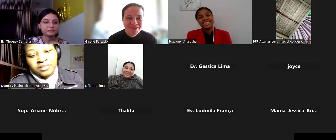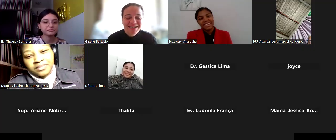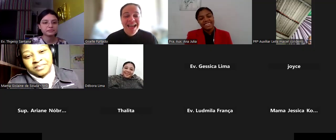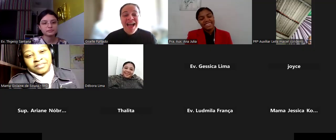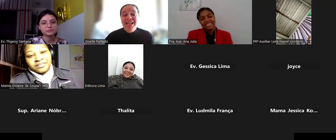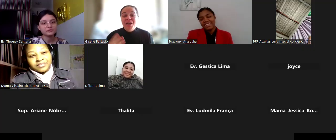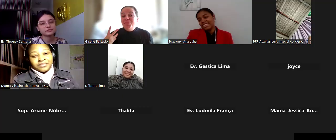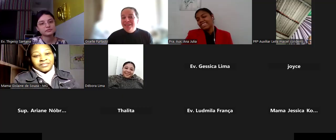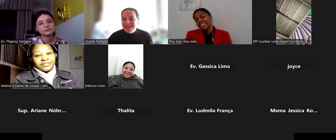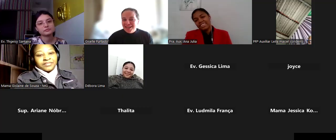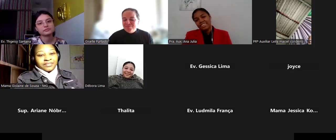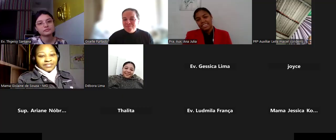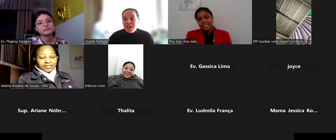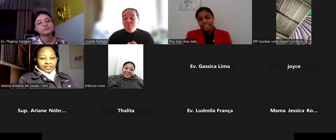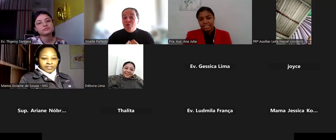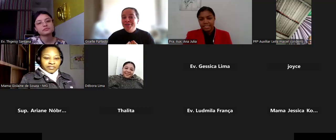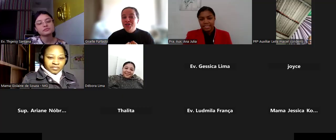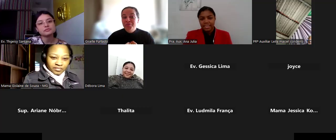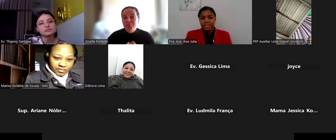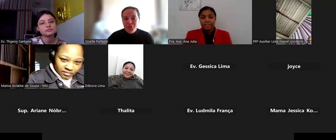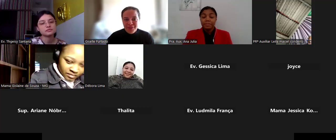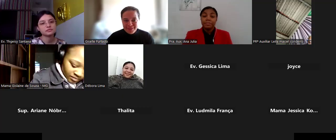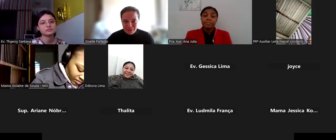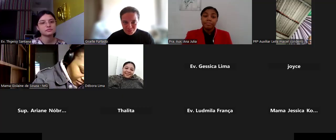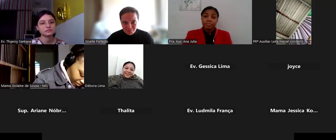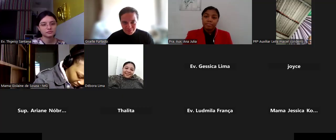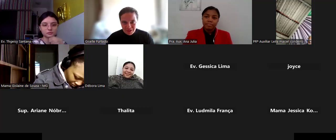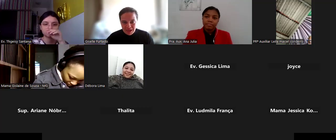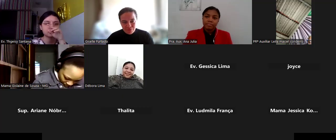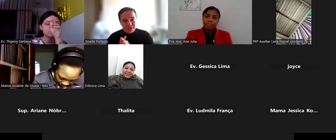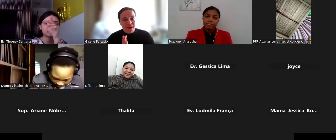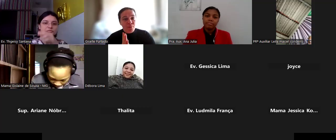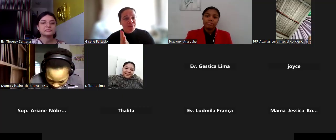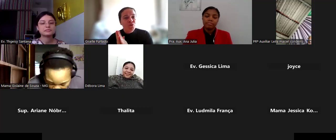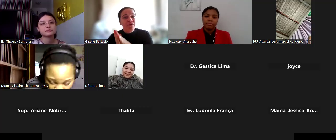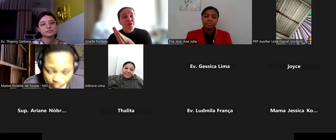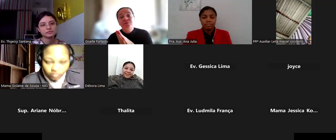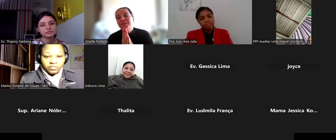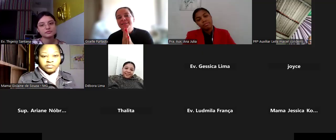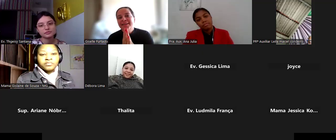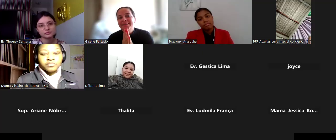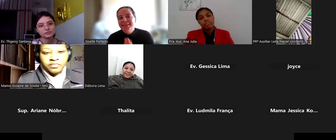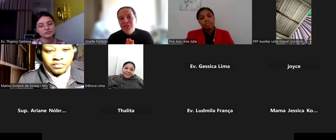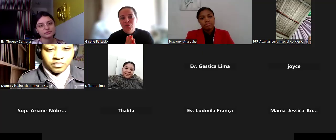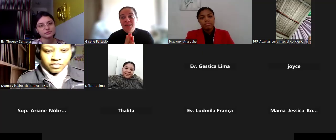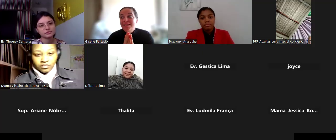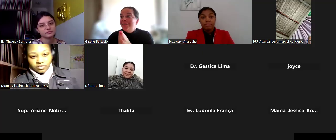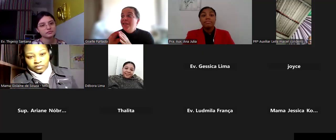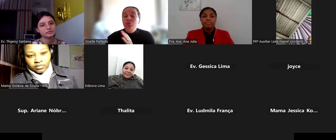sim. Até porque é uma coisa que chama muita atenção. A pessoa vê você sinalizando, se tem um